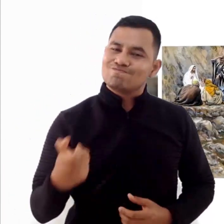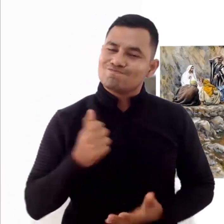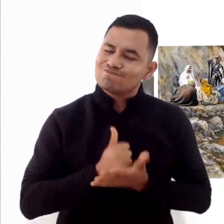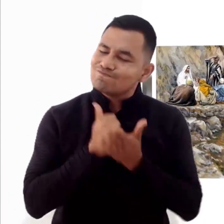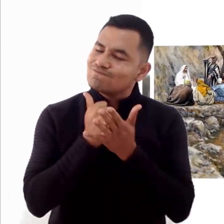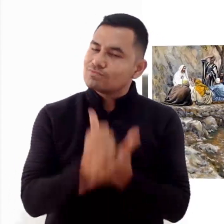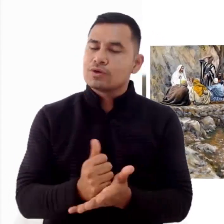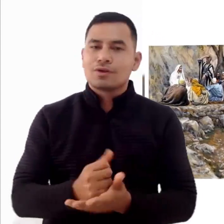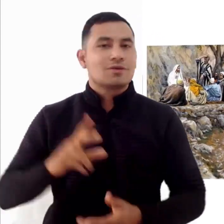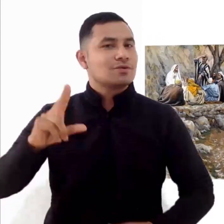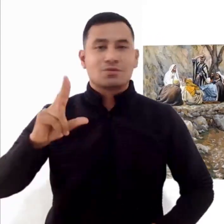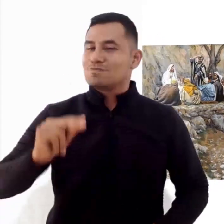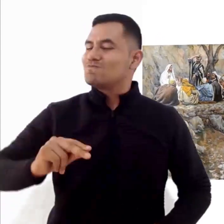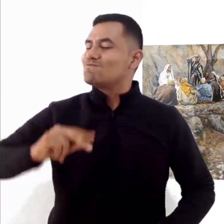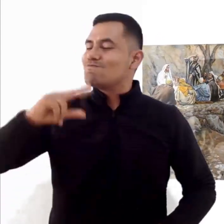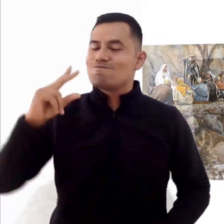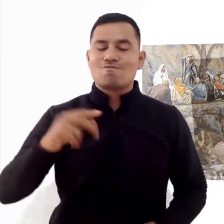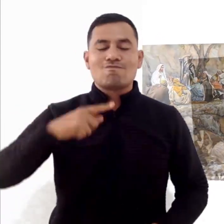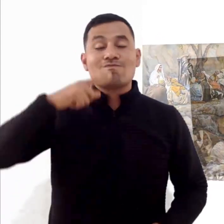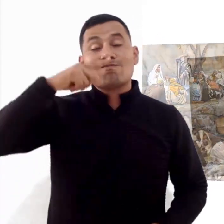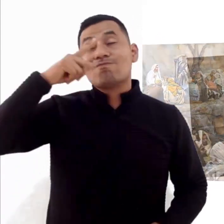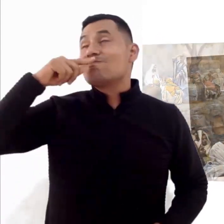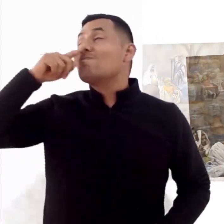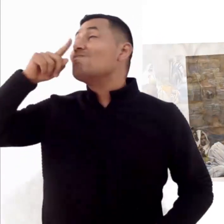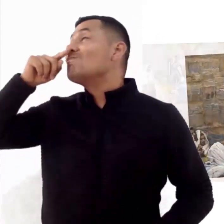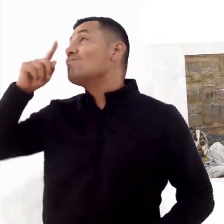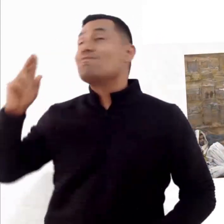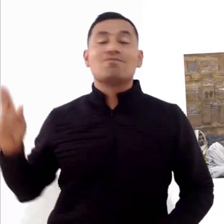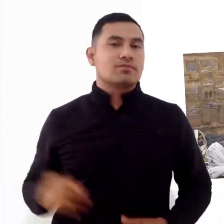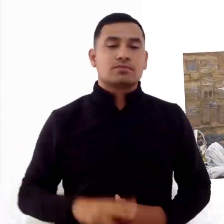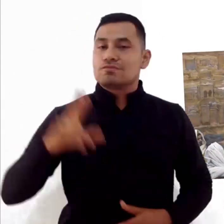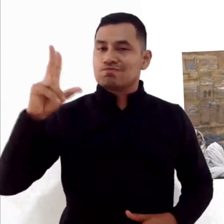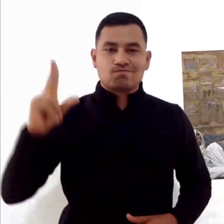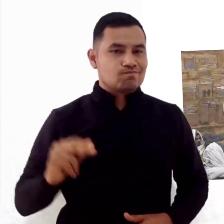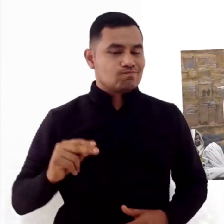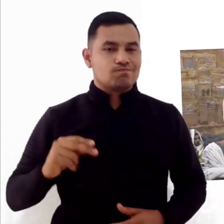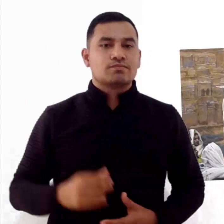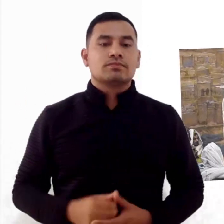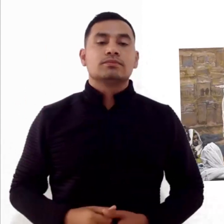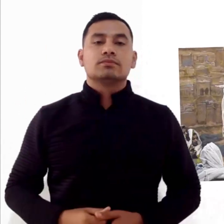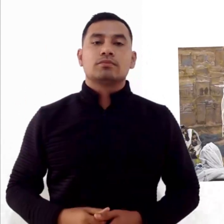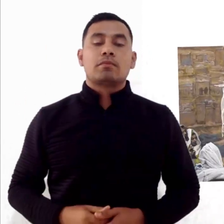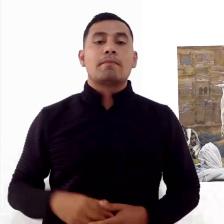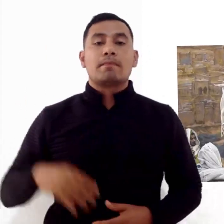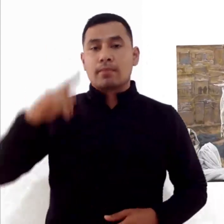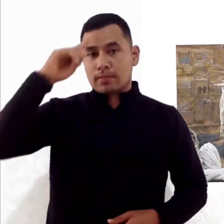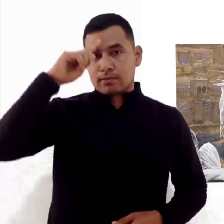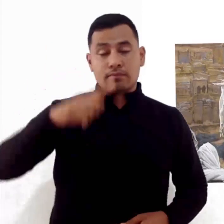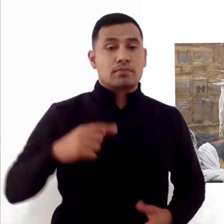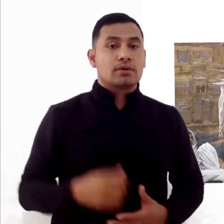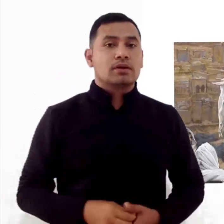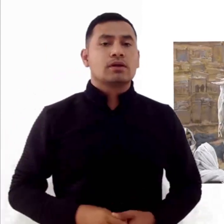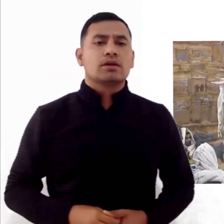anuncies con trompeta como hacen los hipócritas en las sinagogas y por las calles, para que los alaben los hombres. Yo